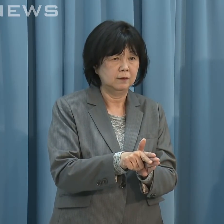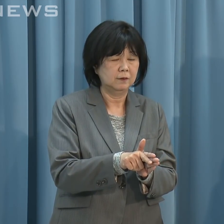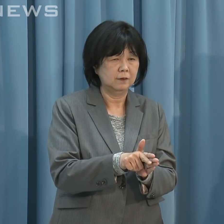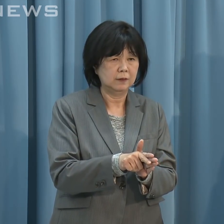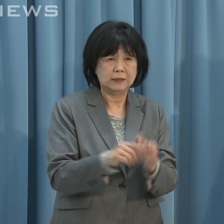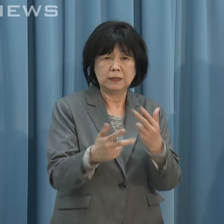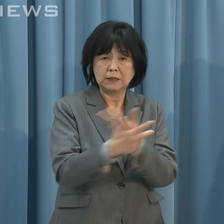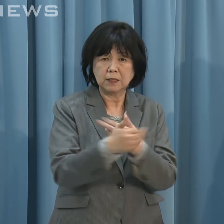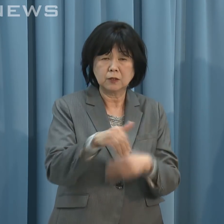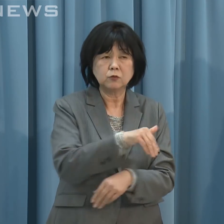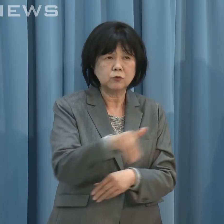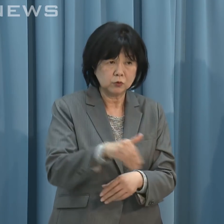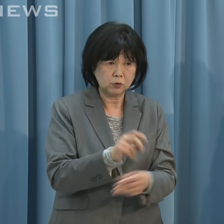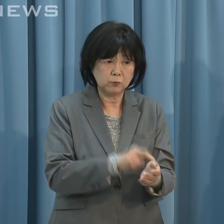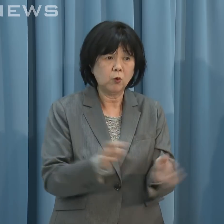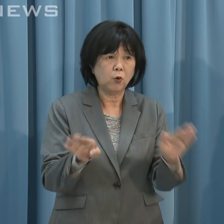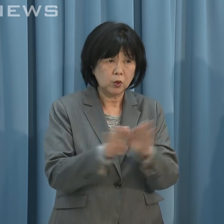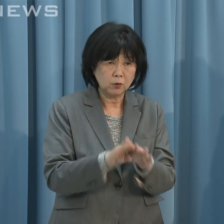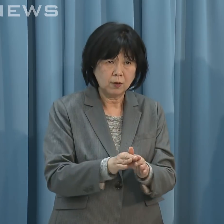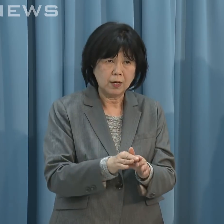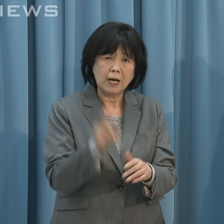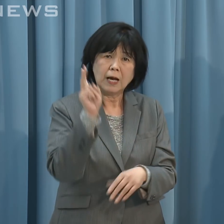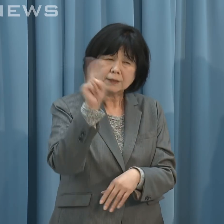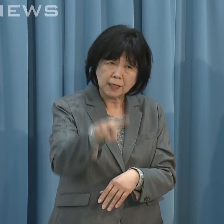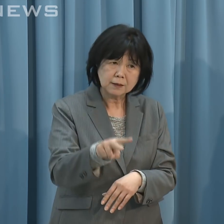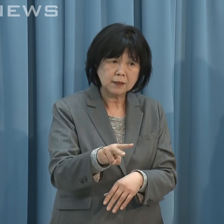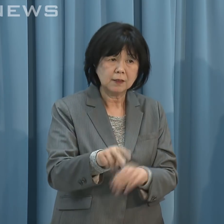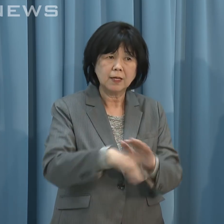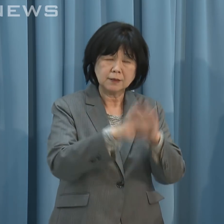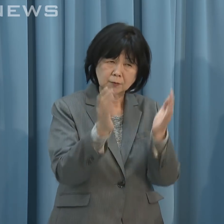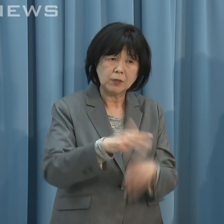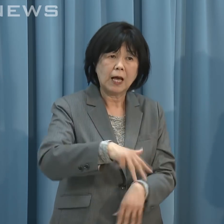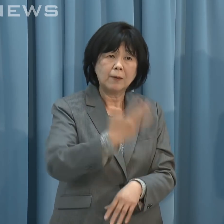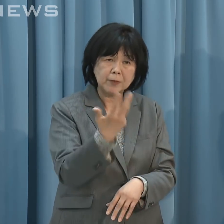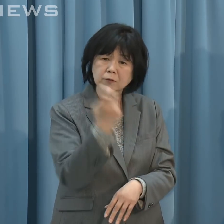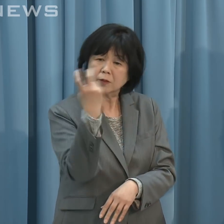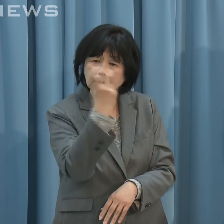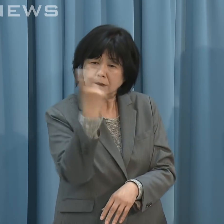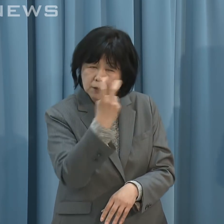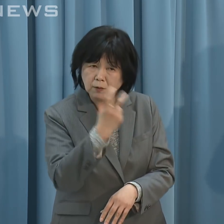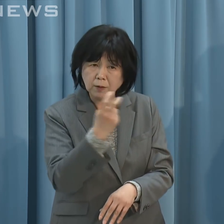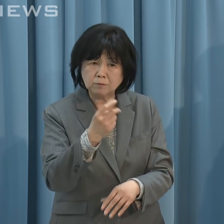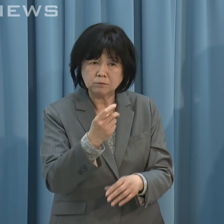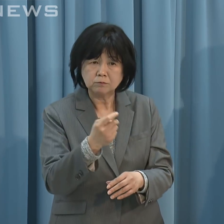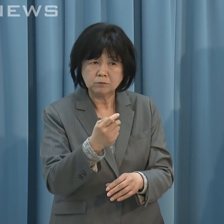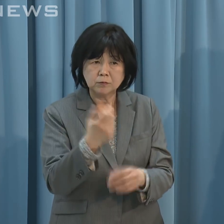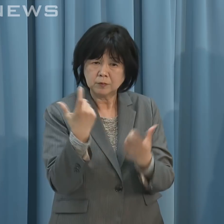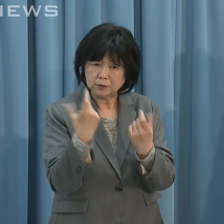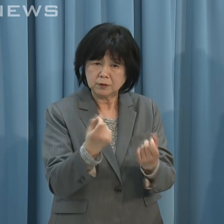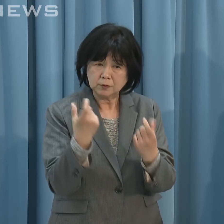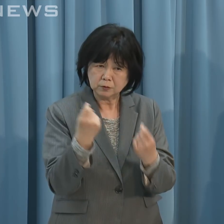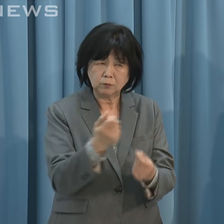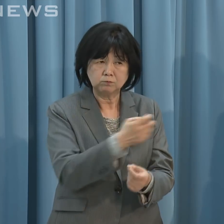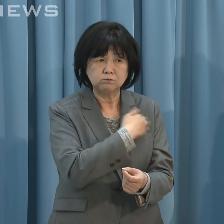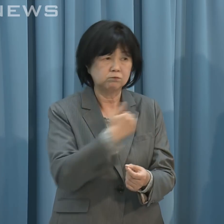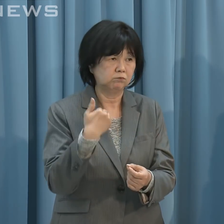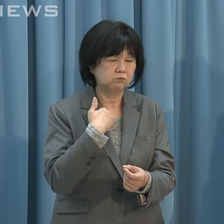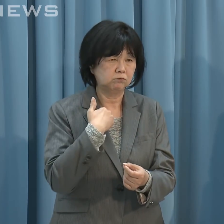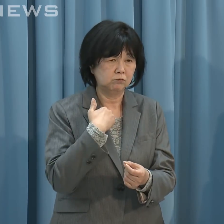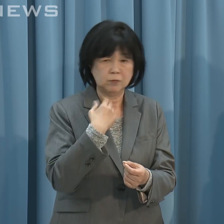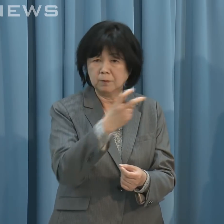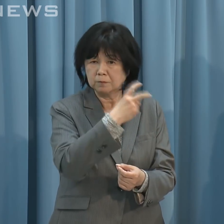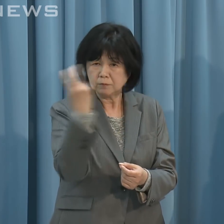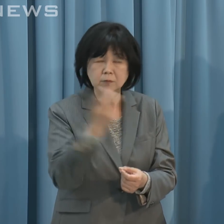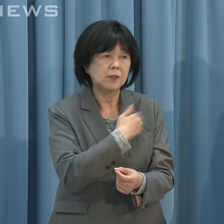つはあさってには全部800人のやつが完了する予定でございます。着実に PCR 検査というものを実施を